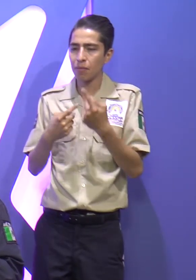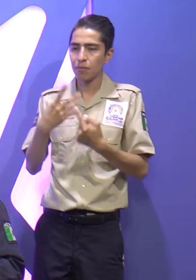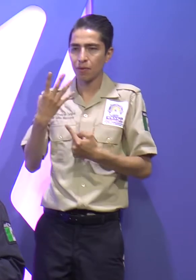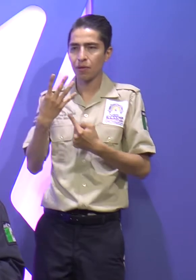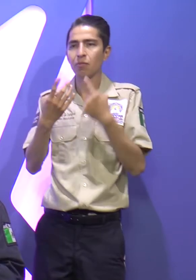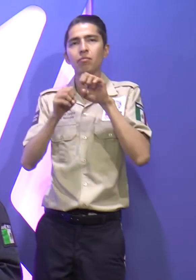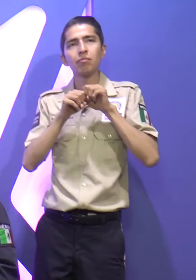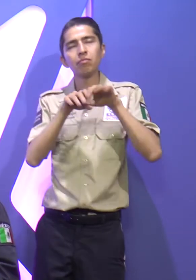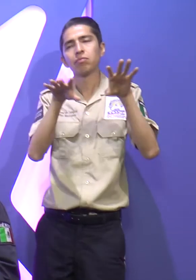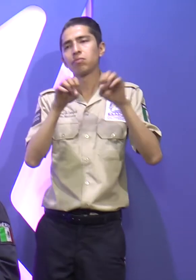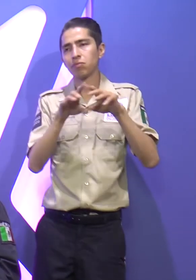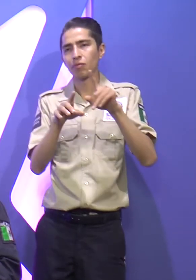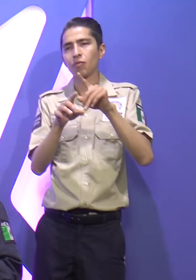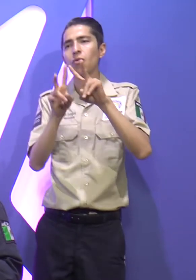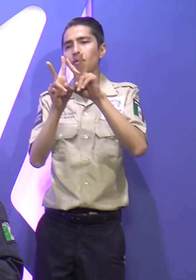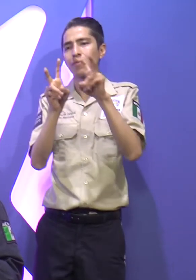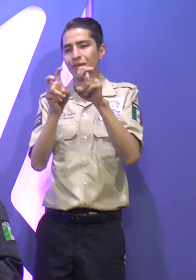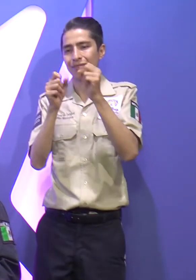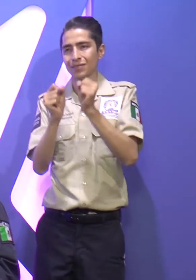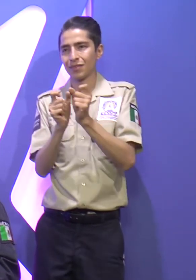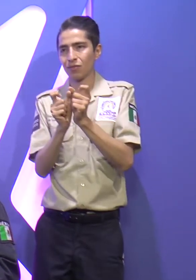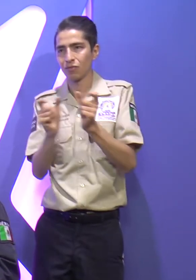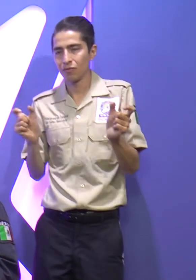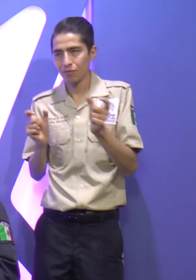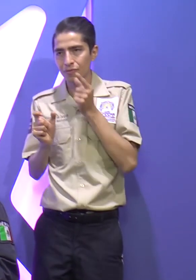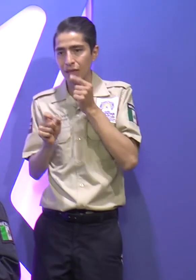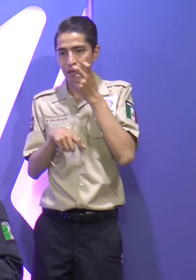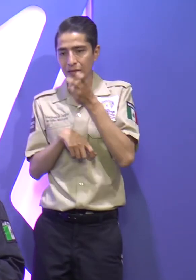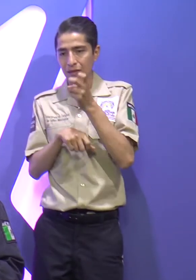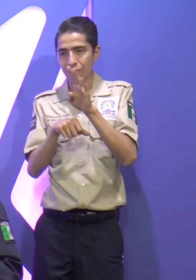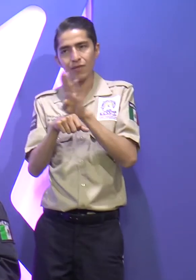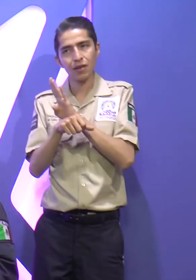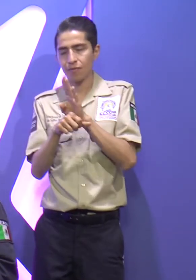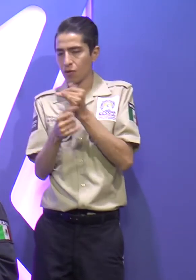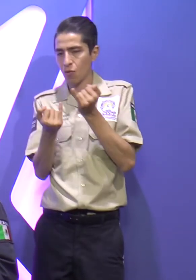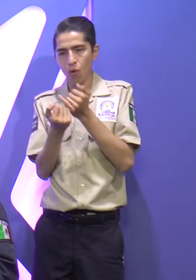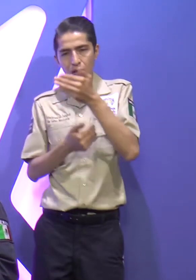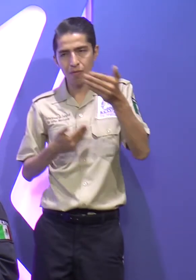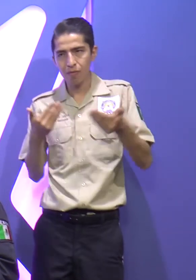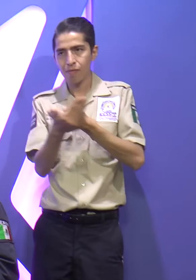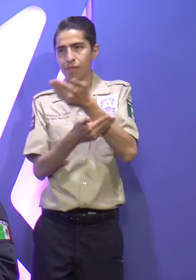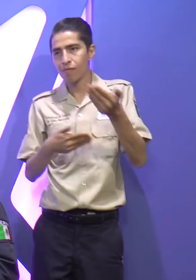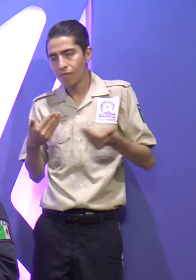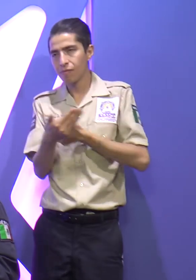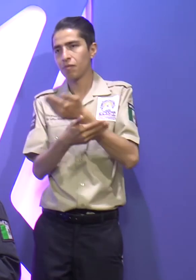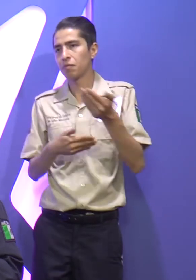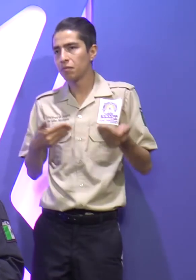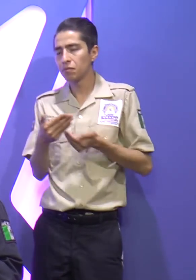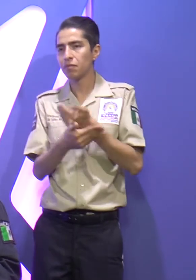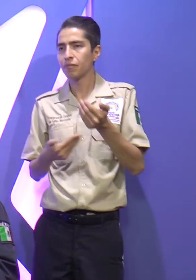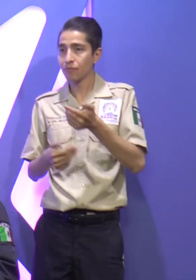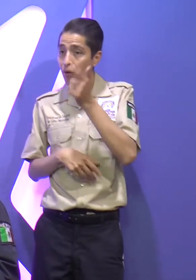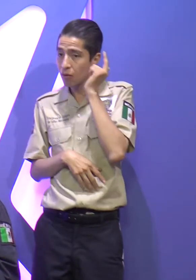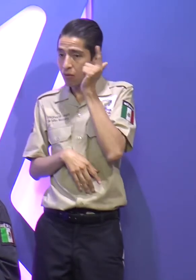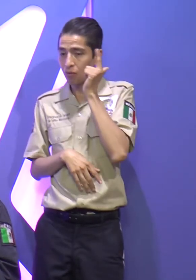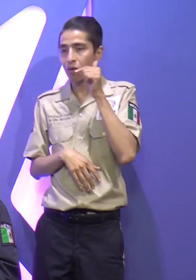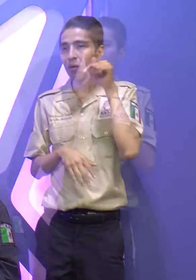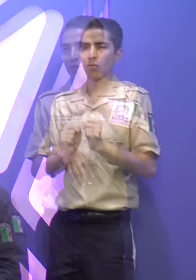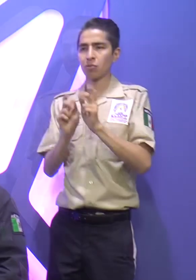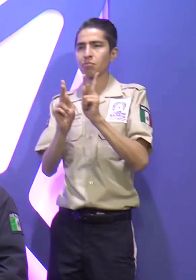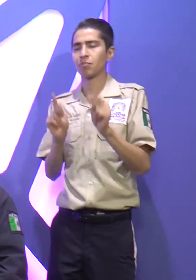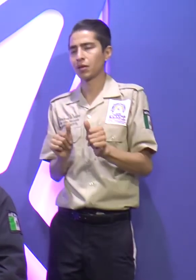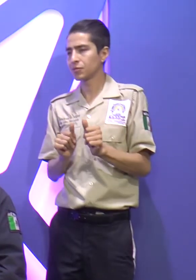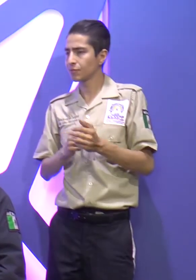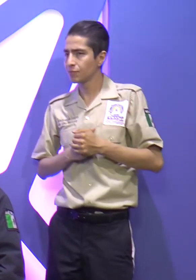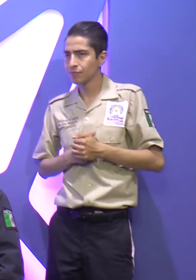el Estado de Michoacán en materia de seguridad. Es un beneficio compartido, es un logro para el Estado de Michoacán.